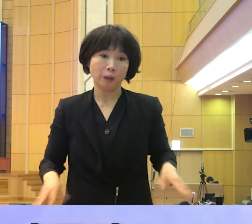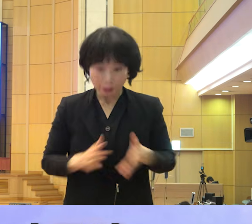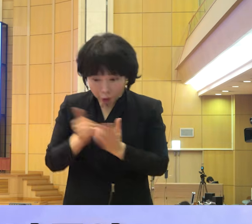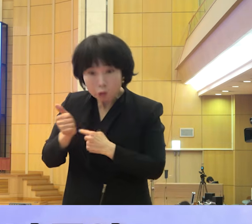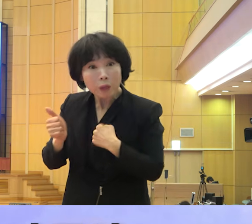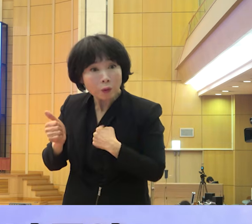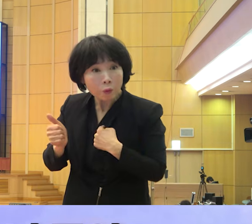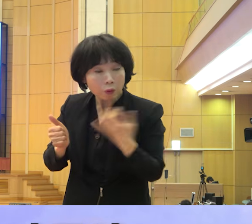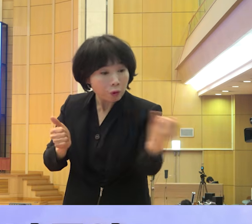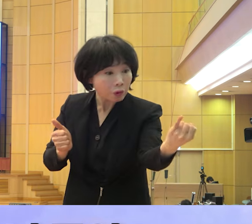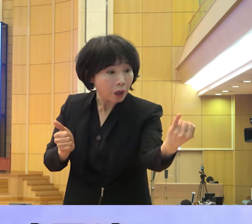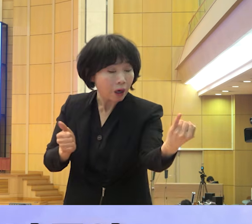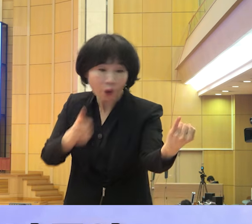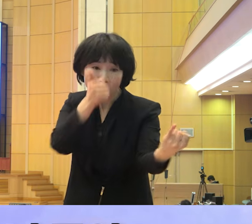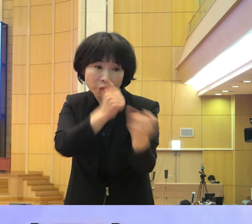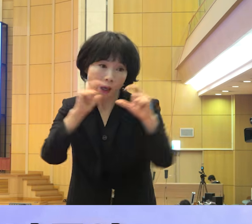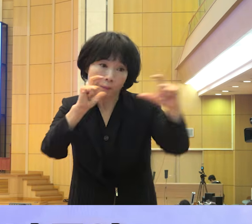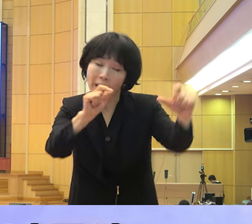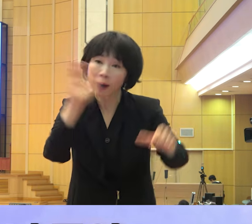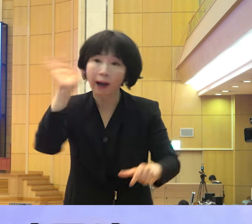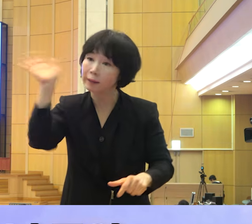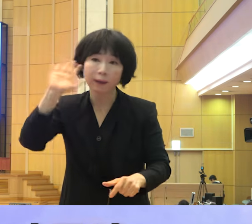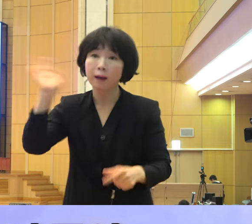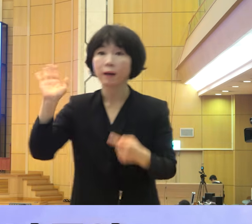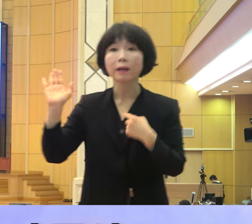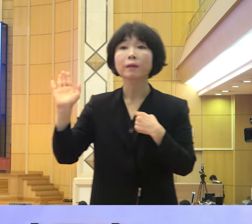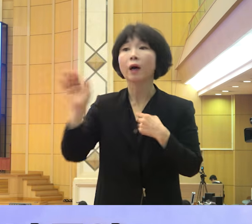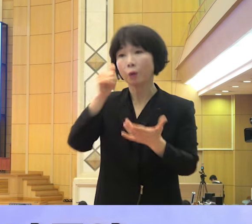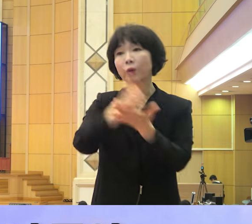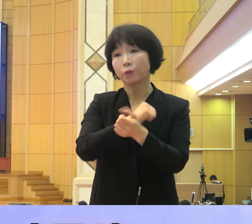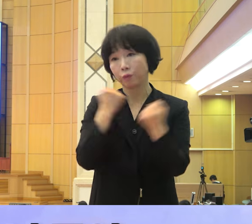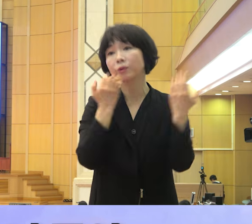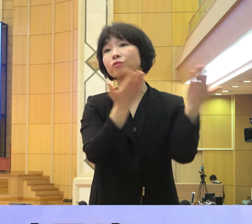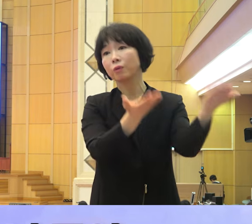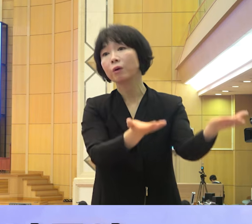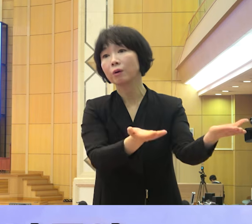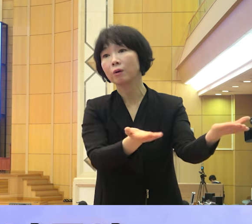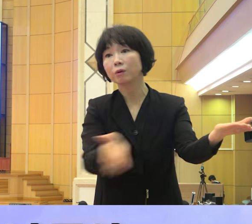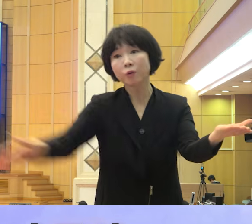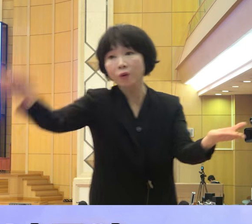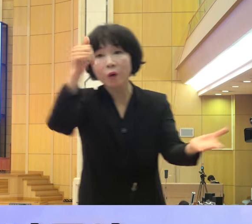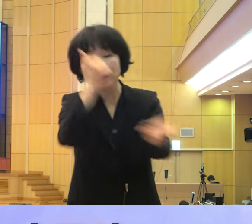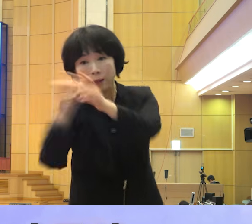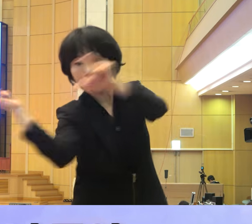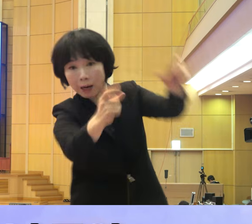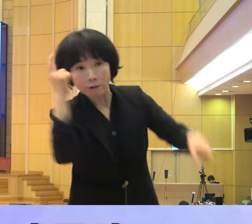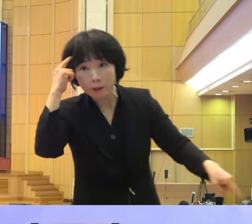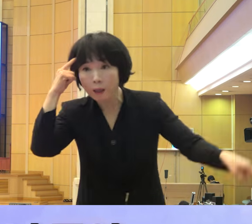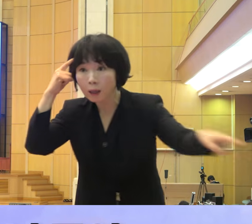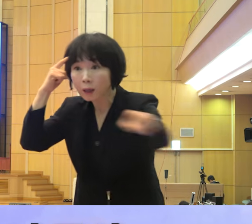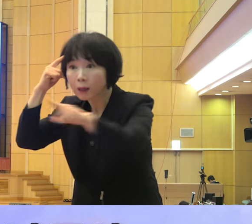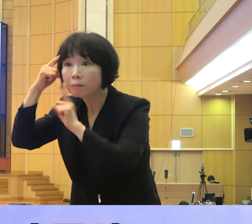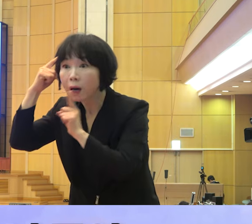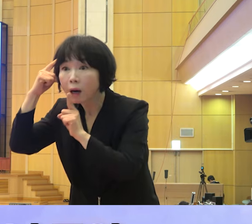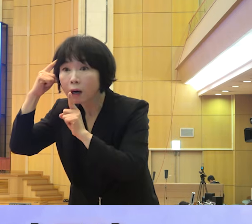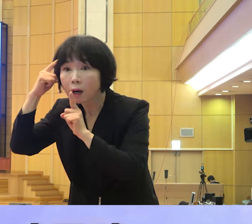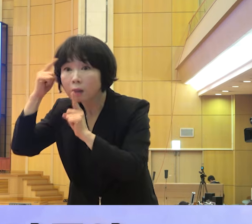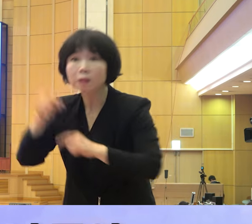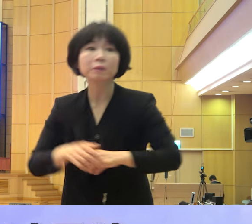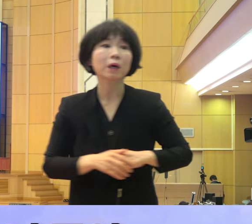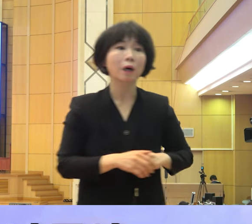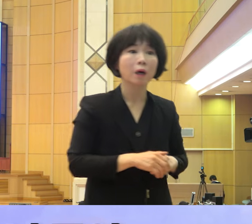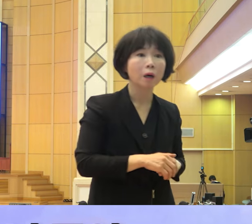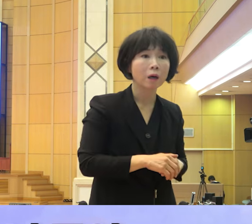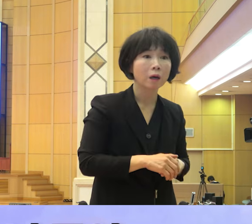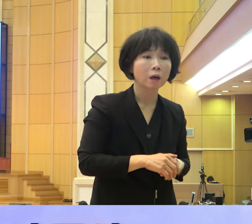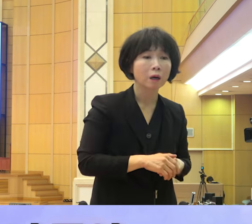말이에요. 바리새파 사람들과 뭐가 달라요? 이는 안식일을 범할 뿐만 아니라, 왜? 예수님이 안식일